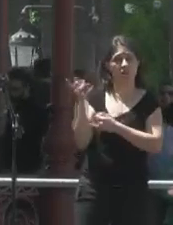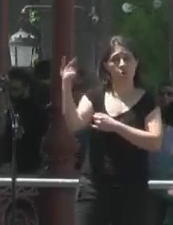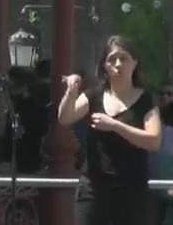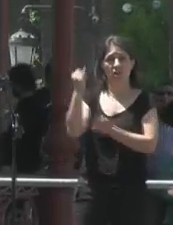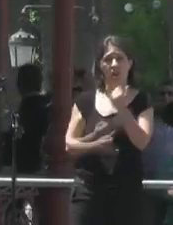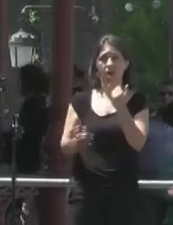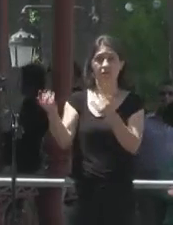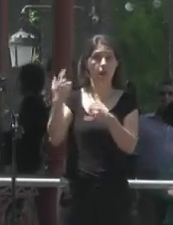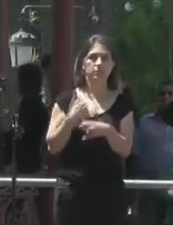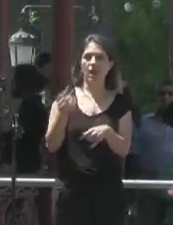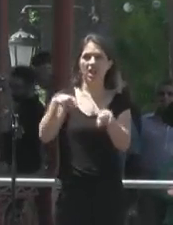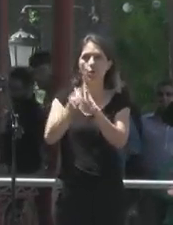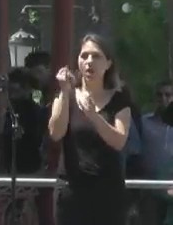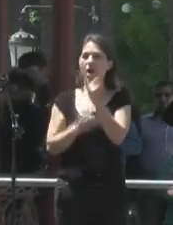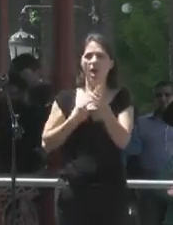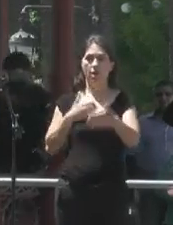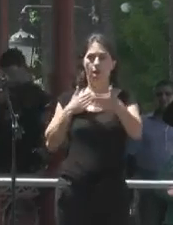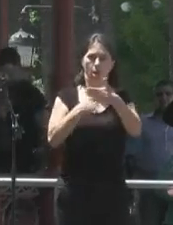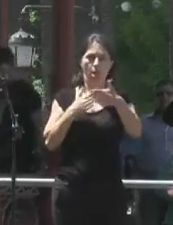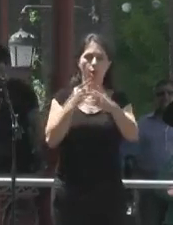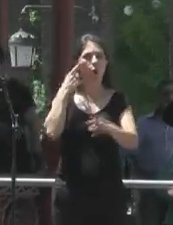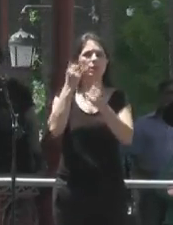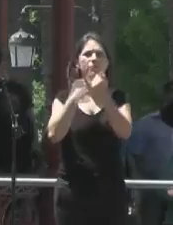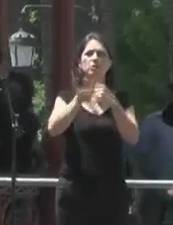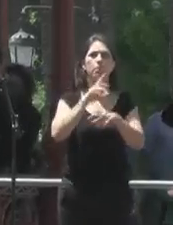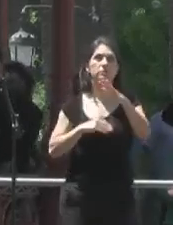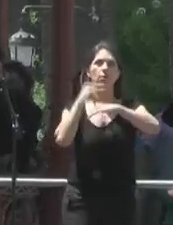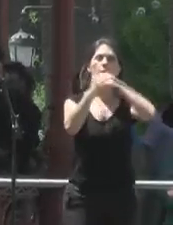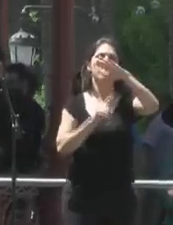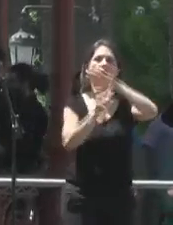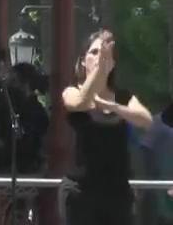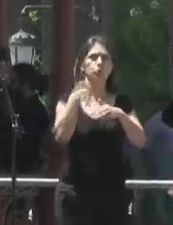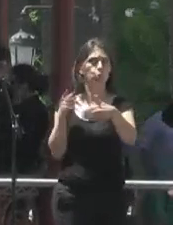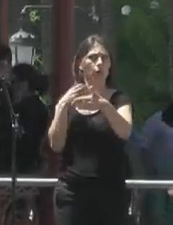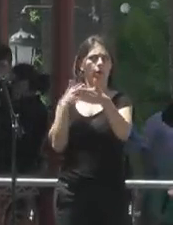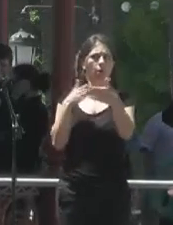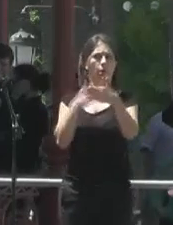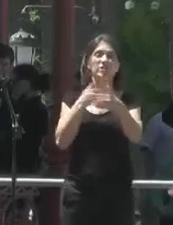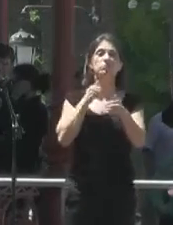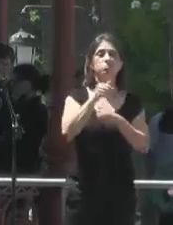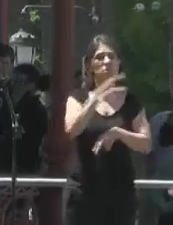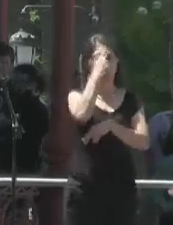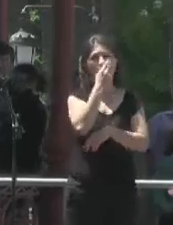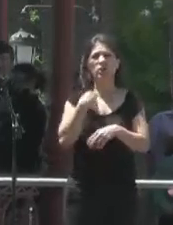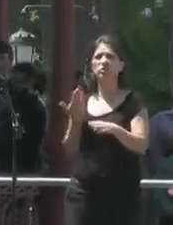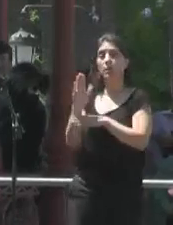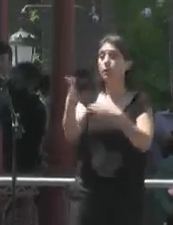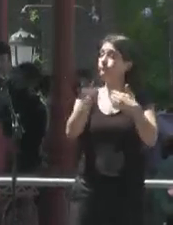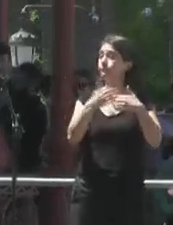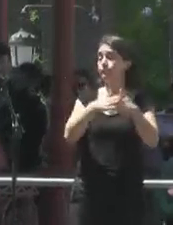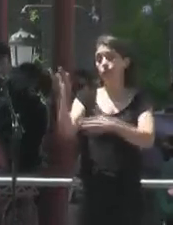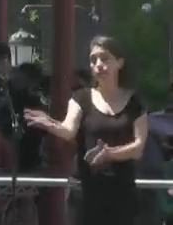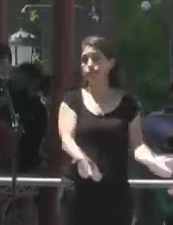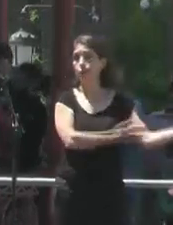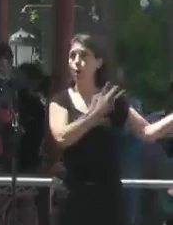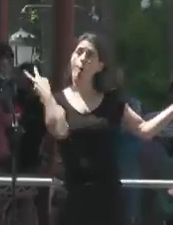se han convertido ya en un obstáculo para el desarrollo de nuestro país y el próximo domingo les tenemos que enseñar la puerta de